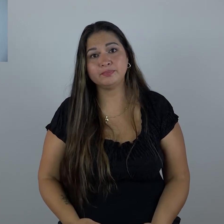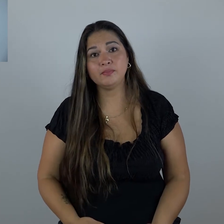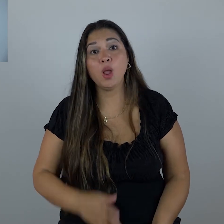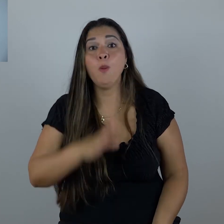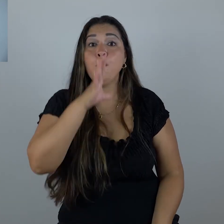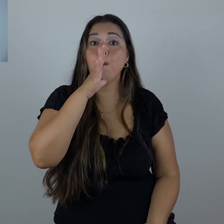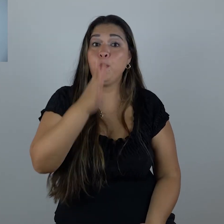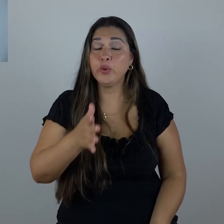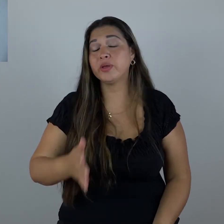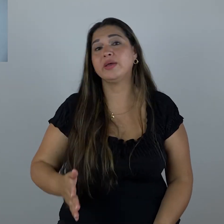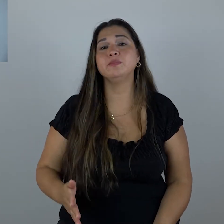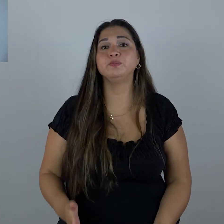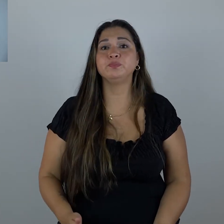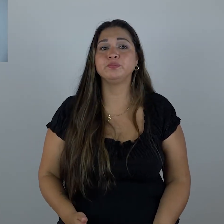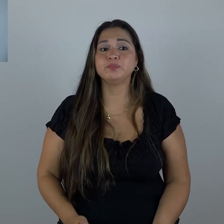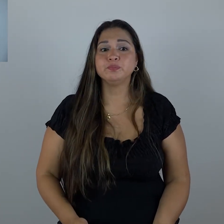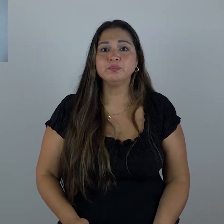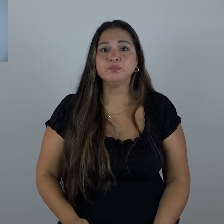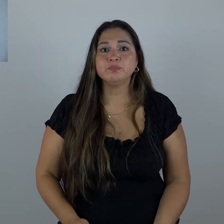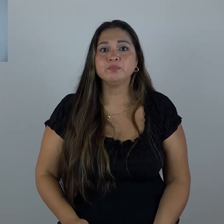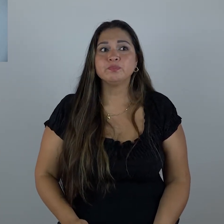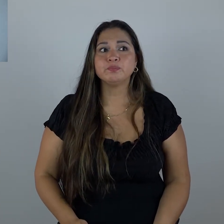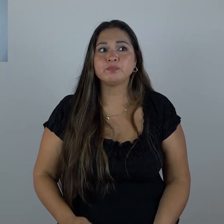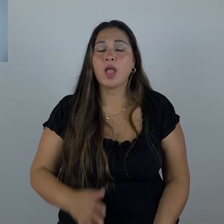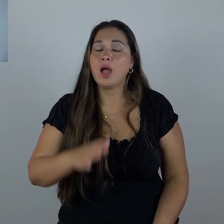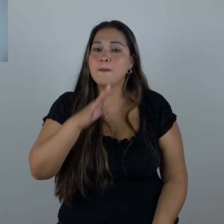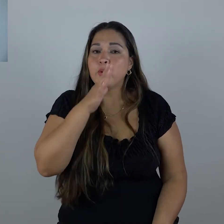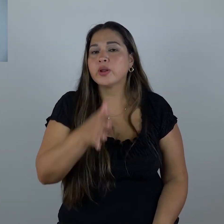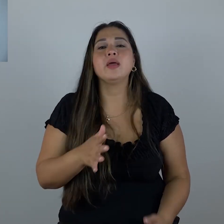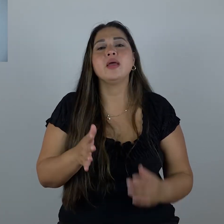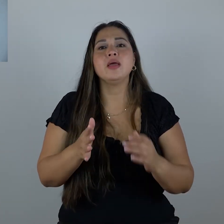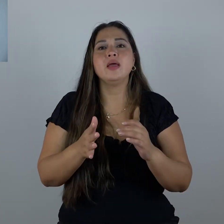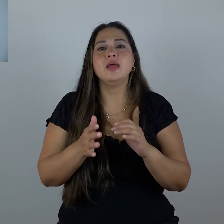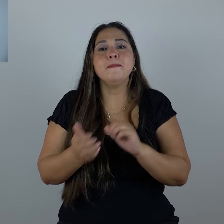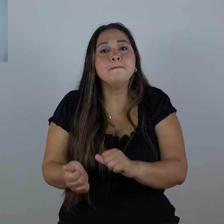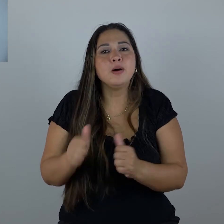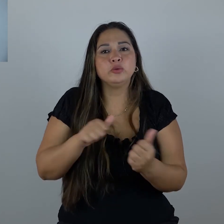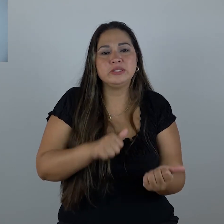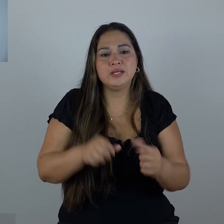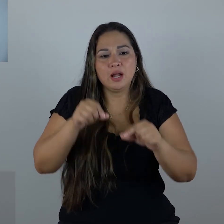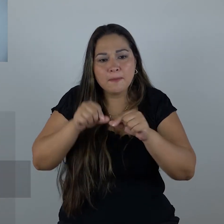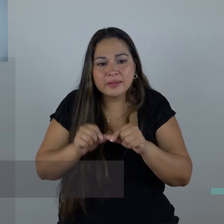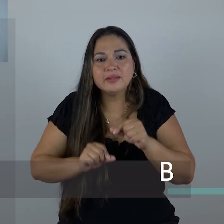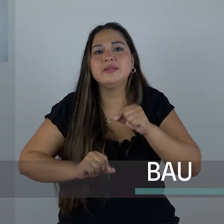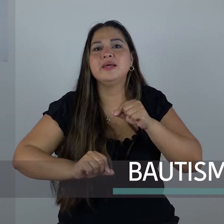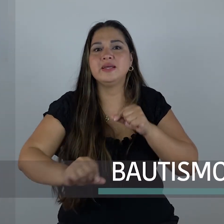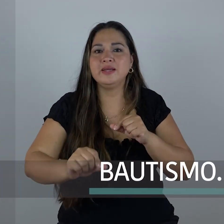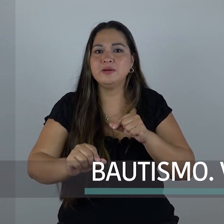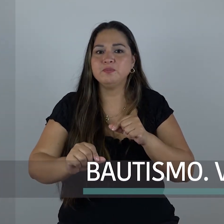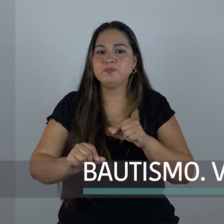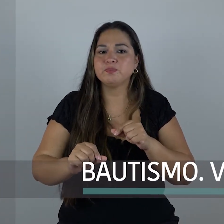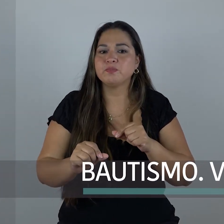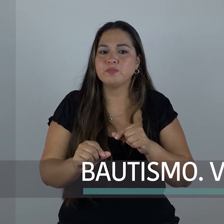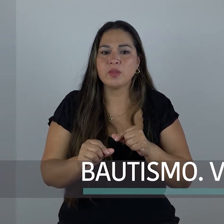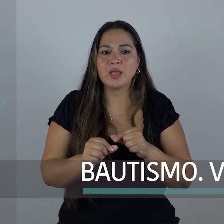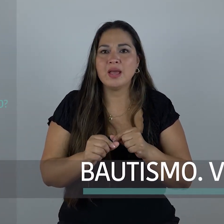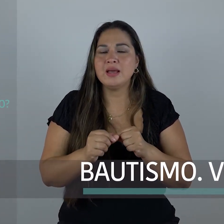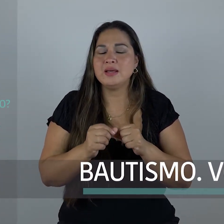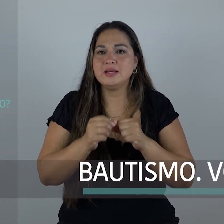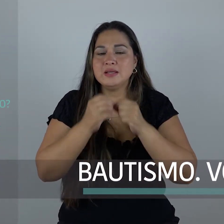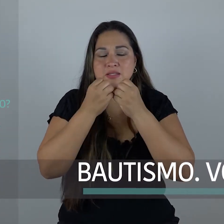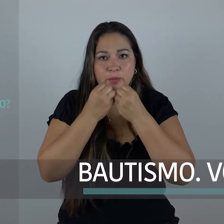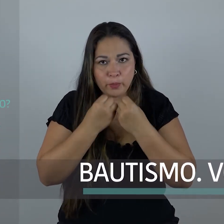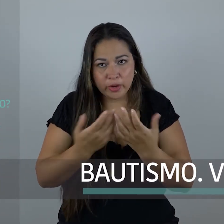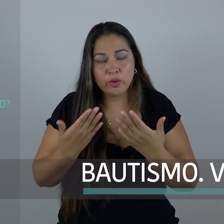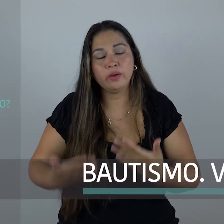dentro de lo que es lo que el hombre puede aportar, en las decisiones que el hombre puede aportar para poder entrar en ese sumergir